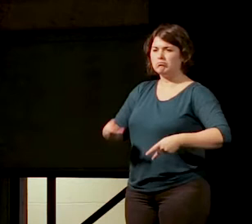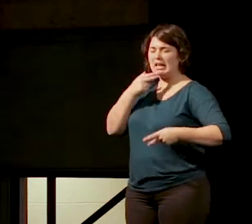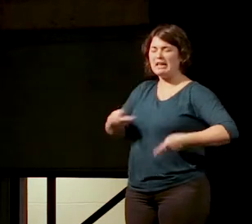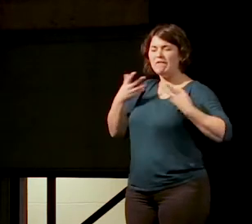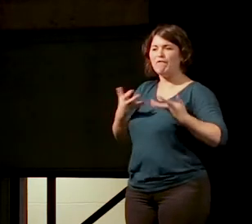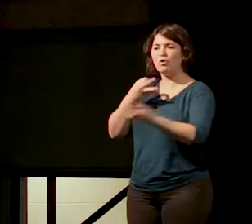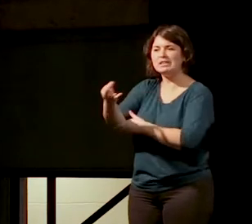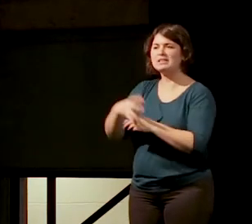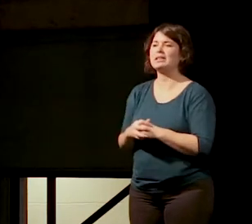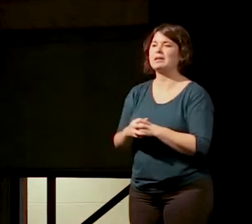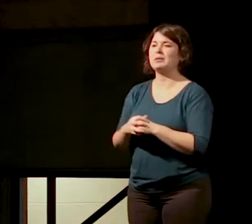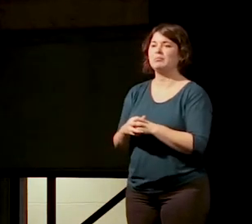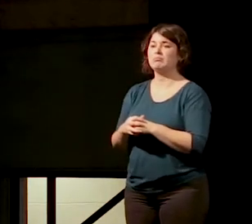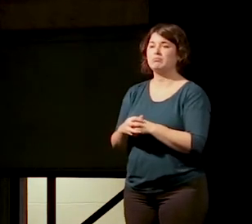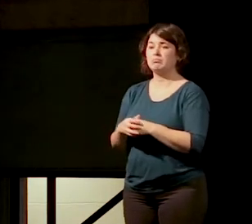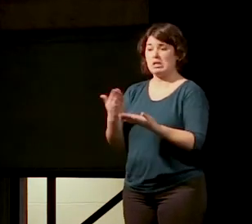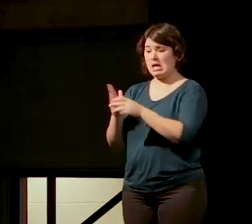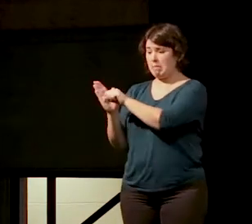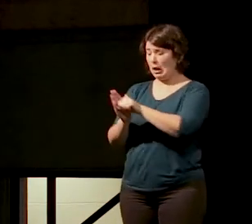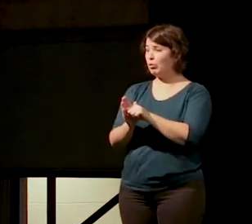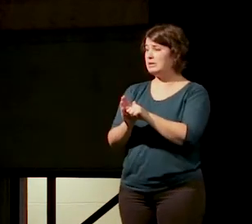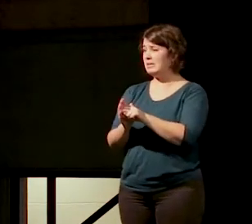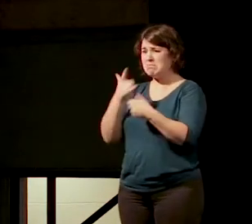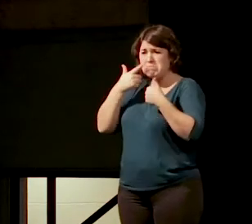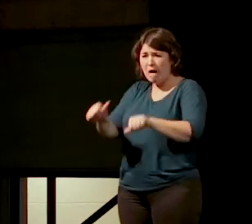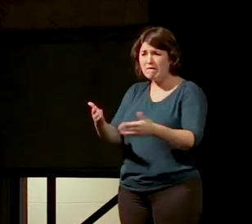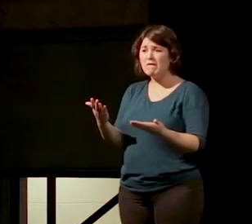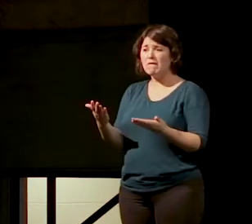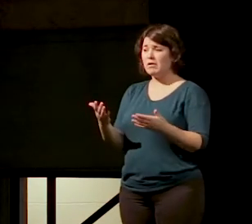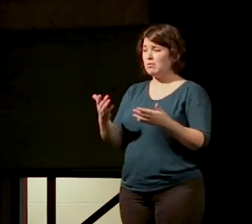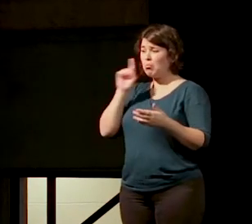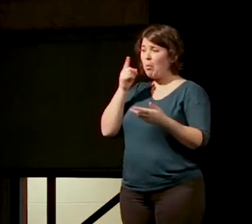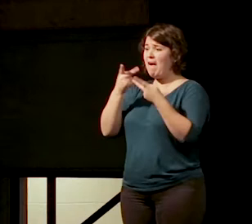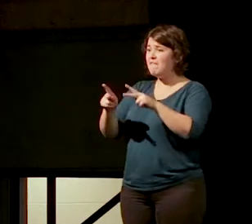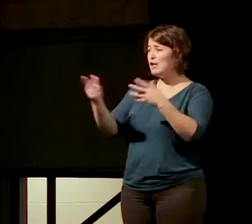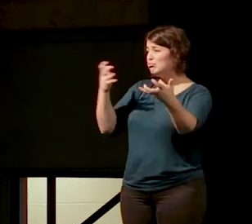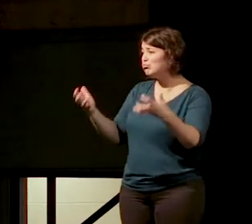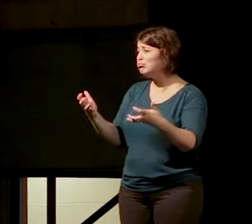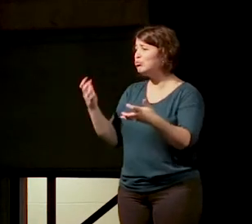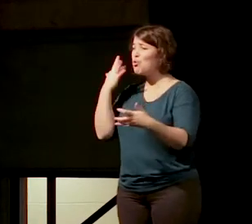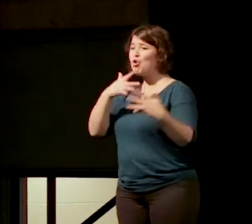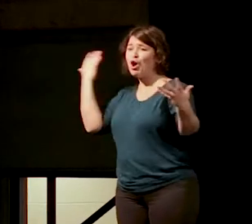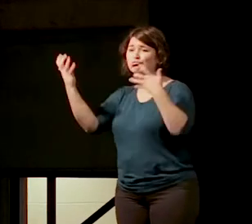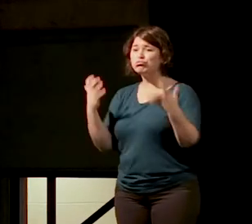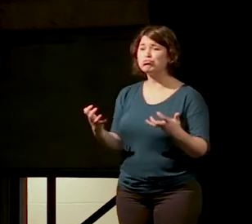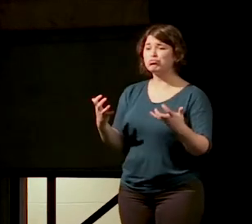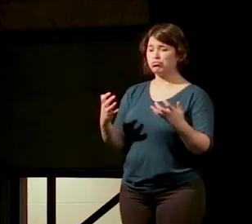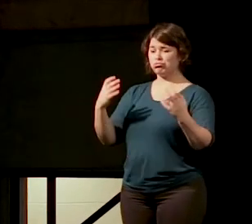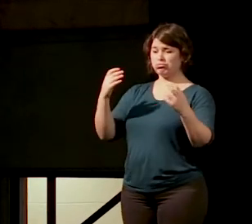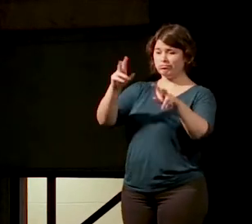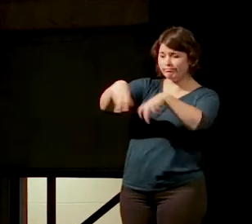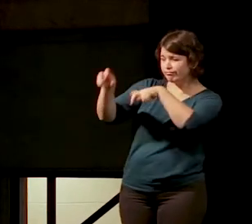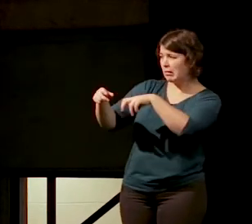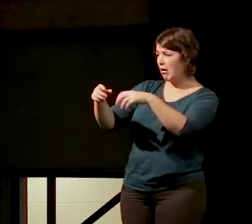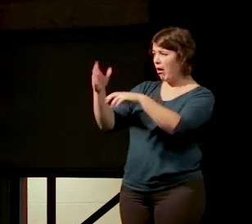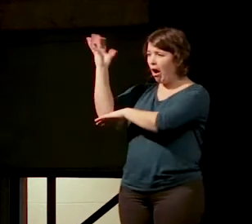vous dire que le bourg est une priorité, et cela se voit, embellissement, colorisation, démarche paysagère et